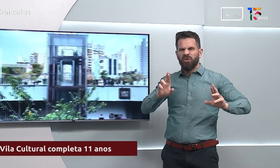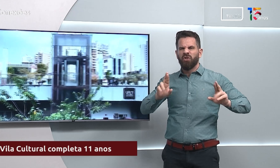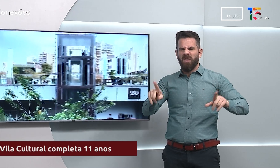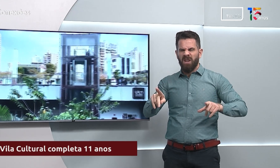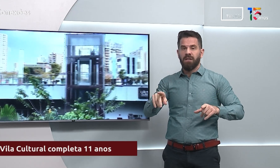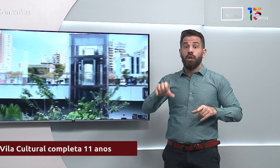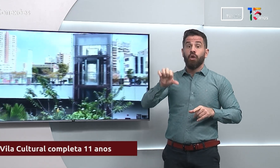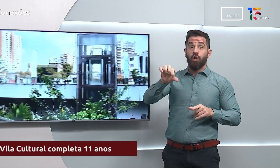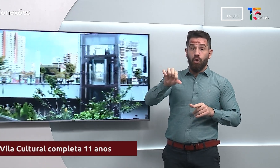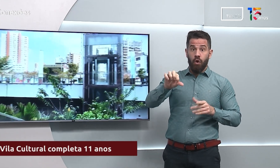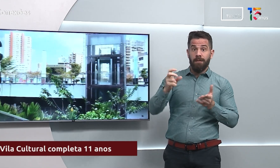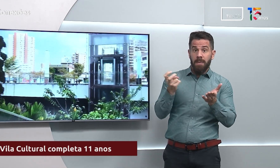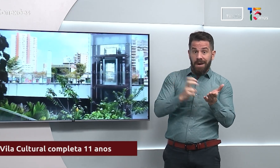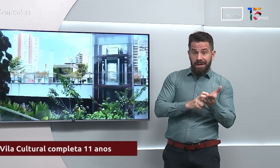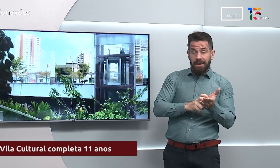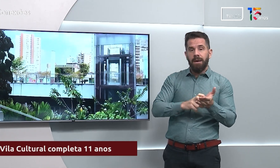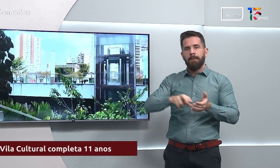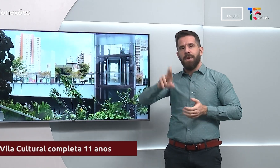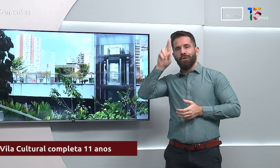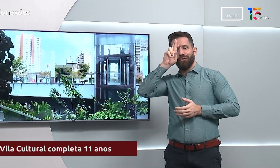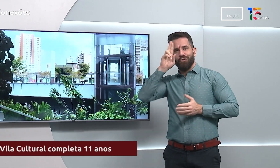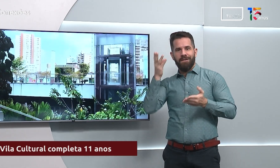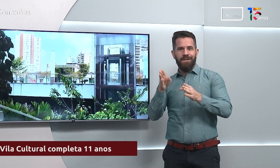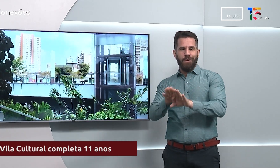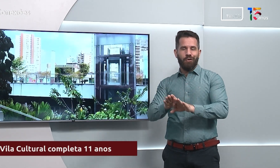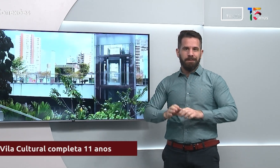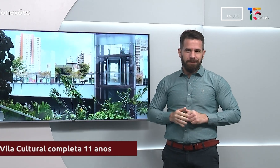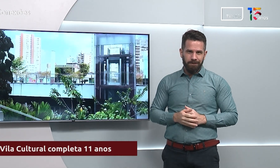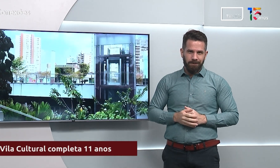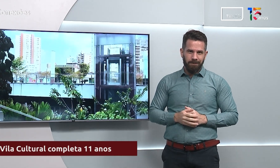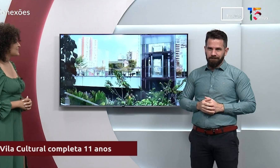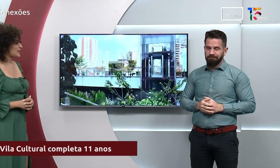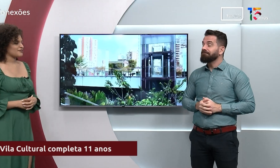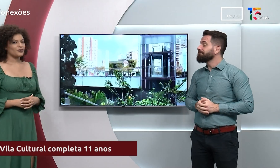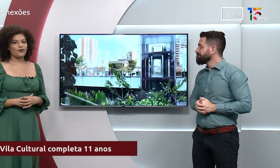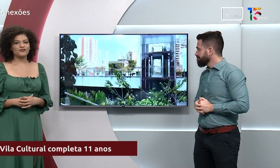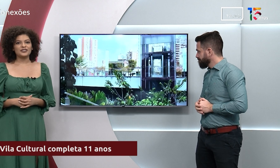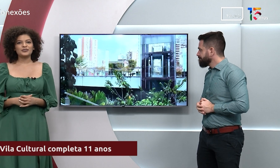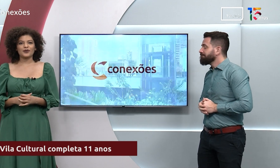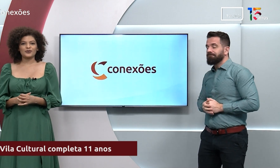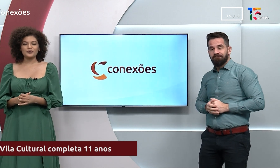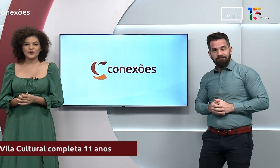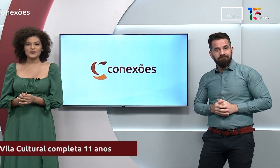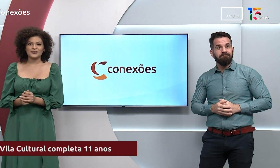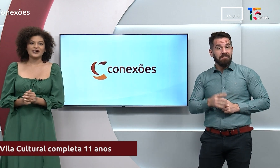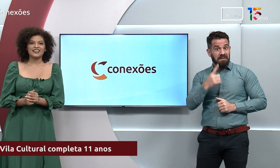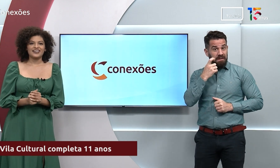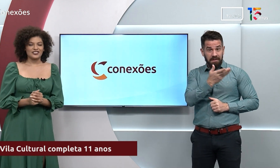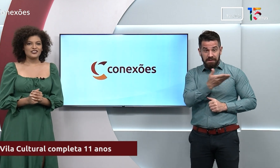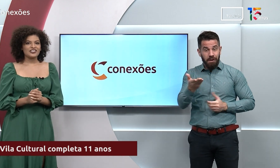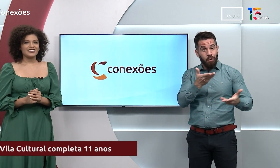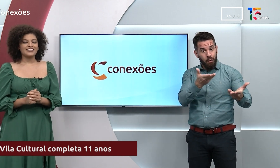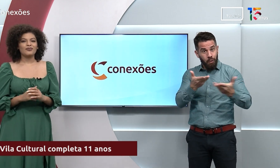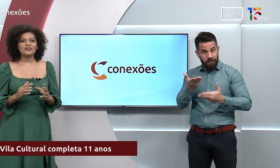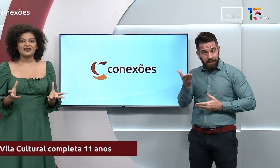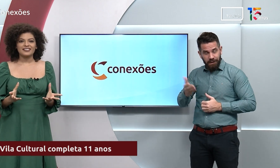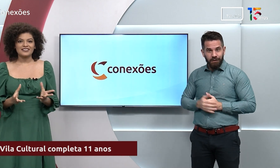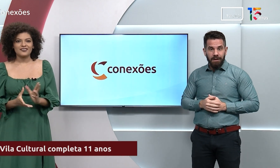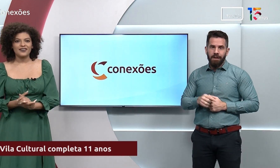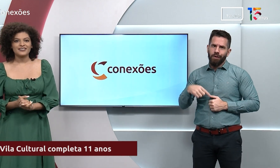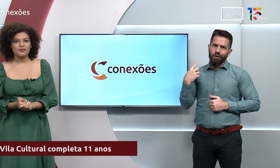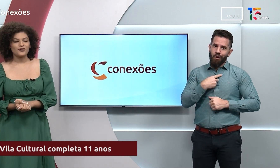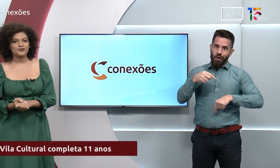outubro. A programação completa está disponível nas redes sociais da Vila, que permanece com entrada